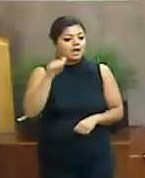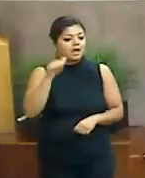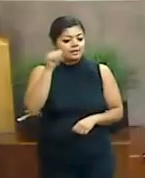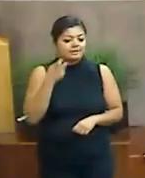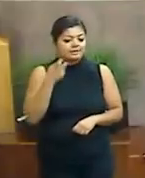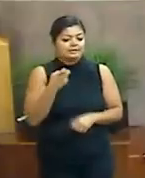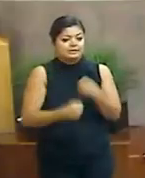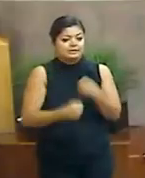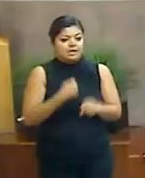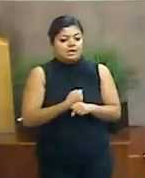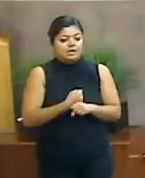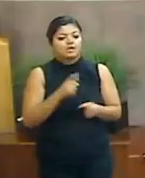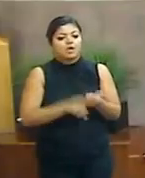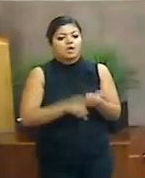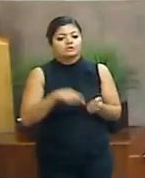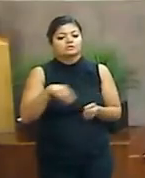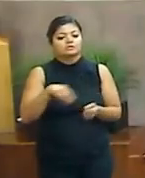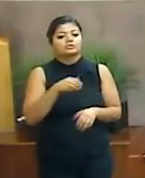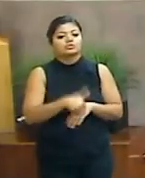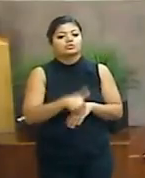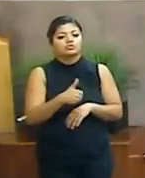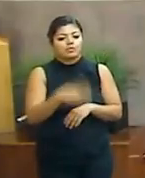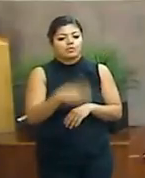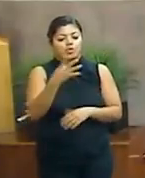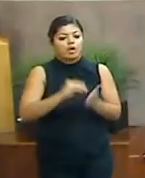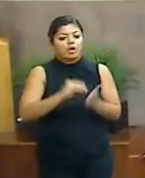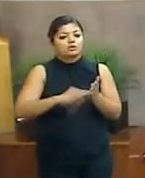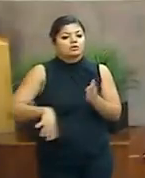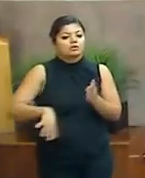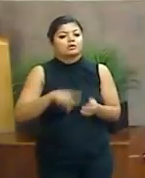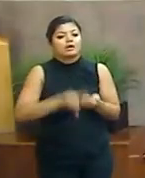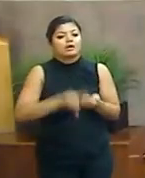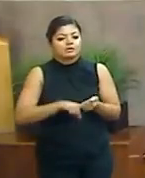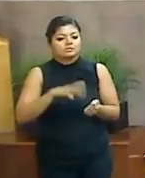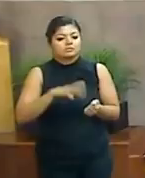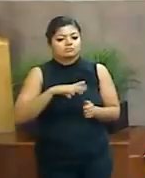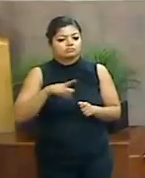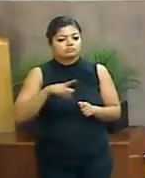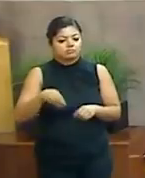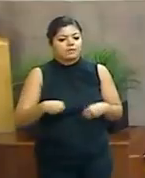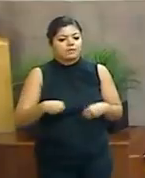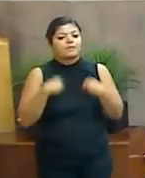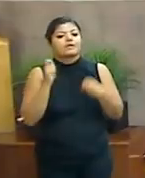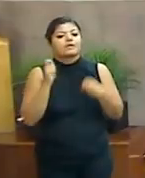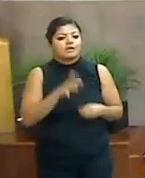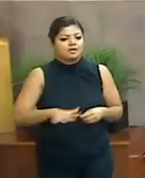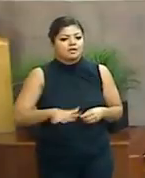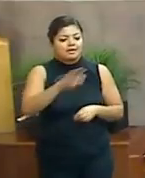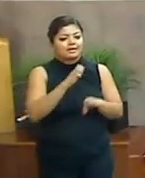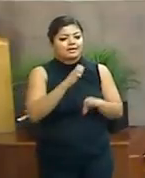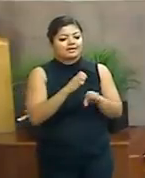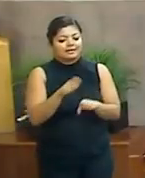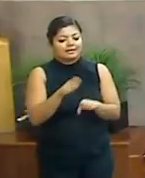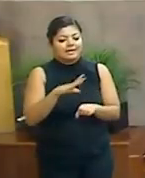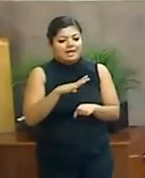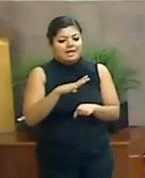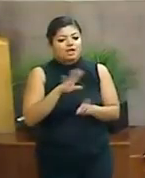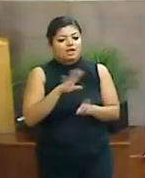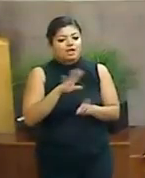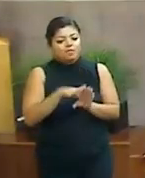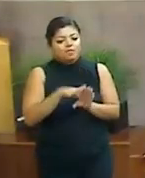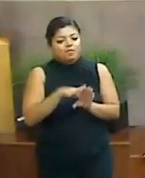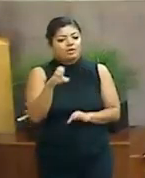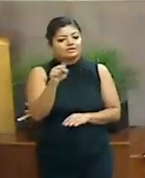por la cual bajo el dictamen número 4 por el que se determinó la intrascendencia para la vida pública del estado de la solicitud del plebiscito